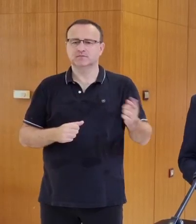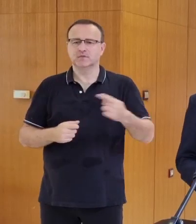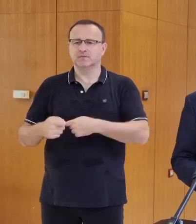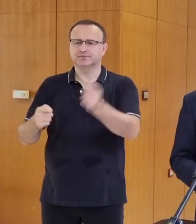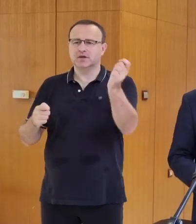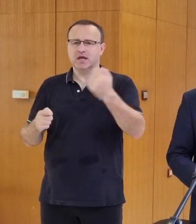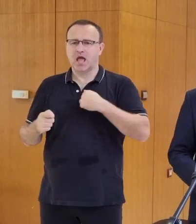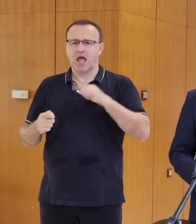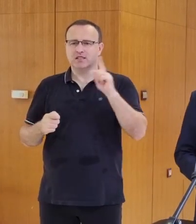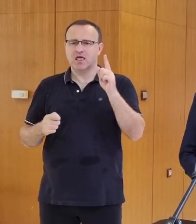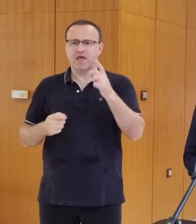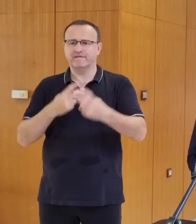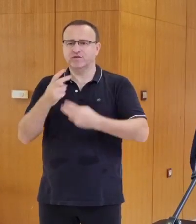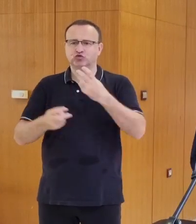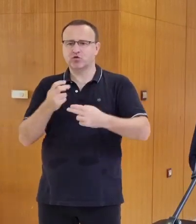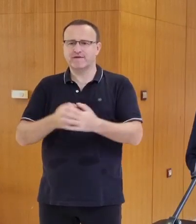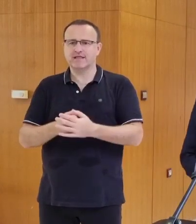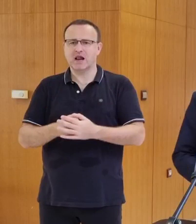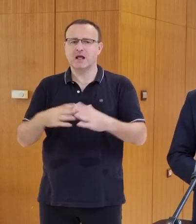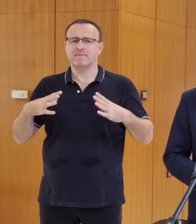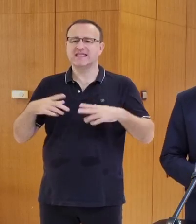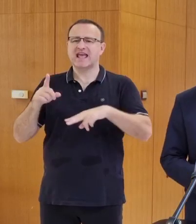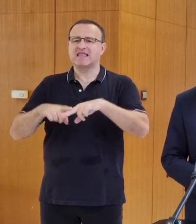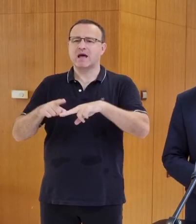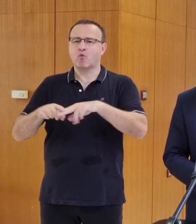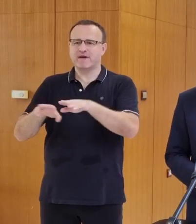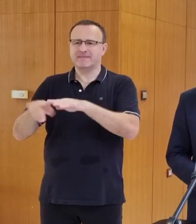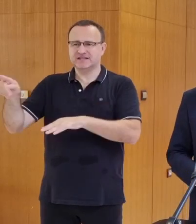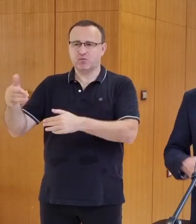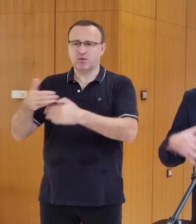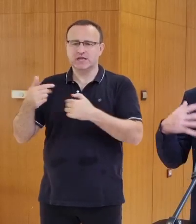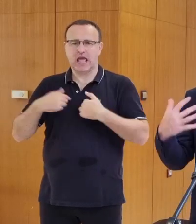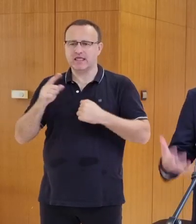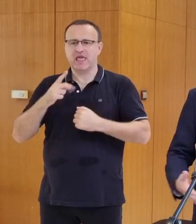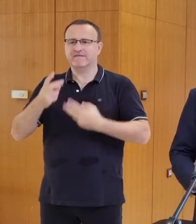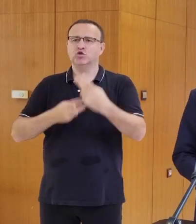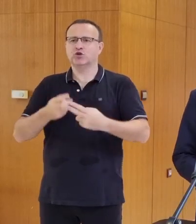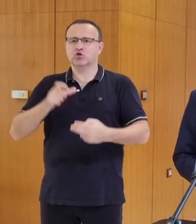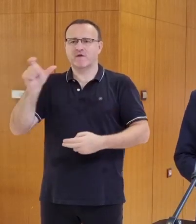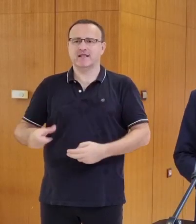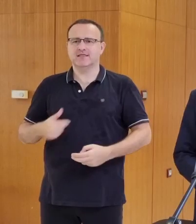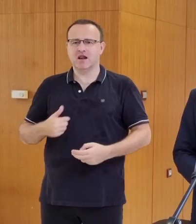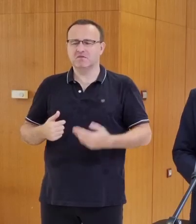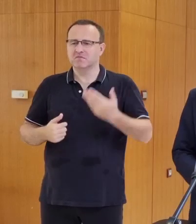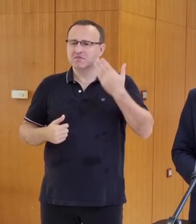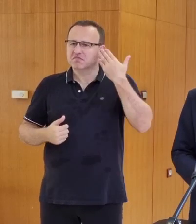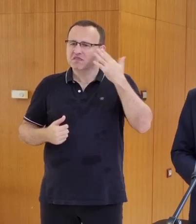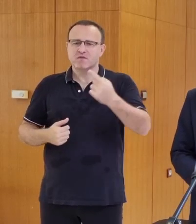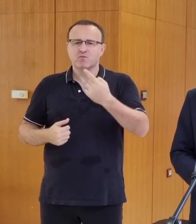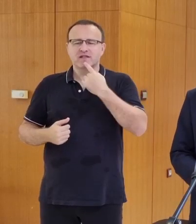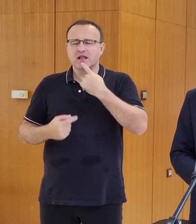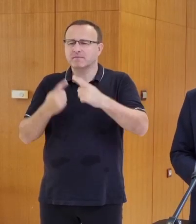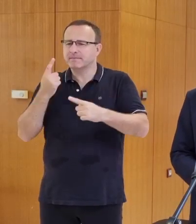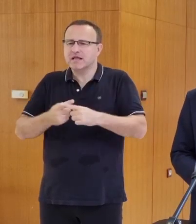Na ministerstve máme pani Adamovú, ktorá mi v tomto pomáha, ale inak nie som vyšetrovateľ, čiže ja neviem vám povedať úplne detaily